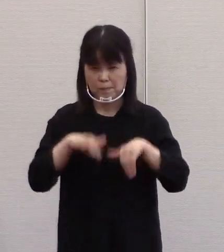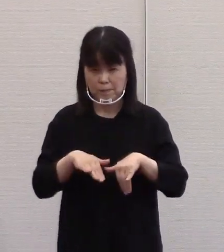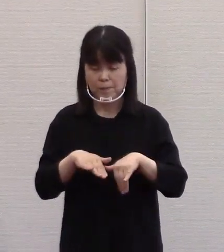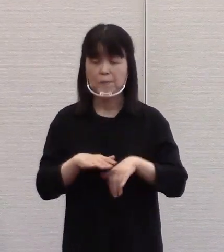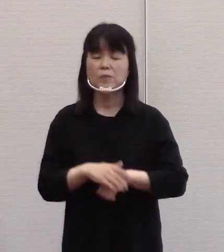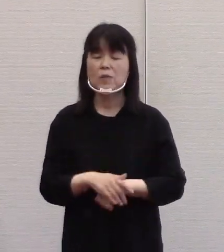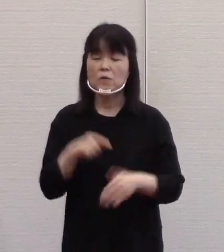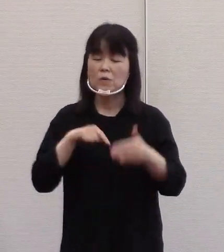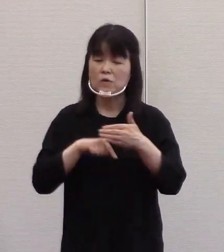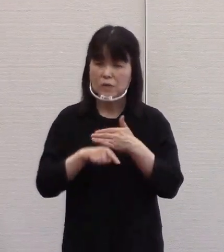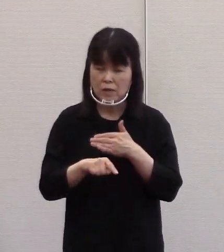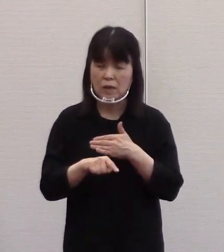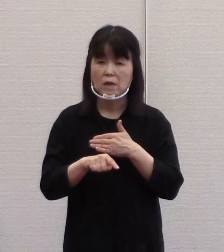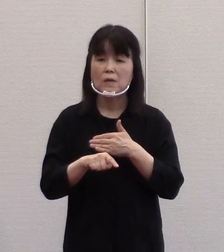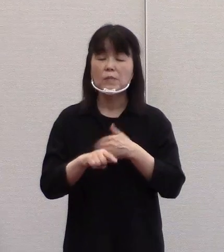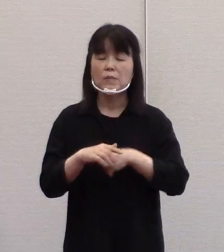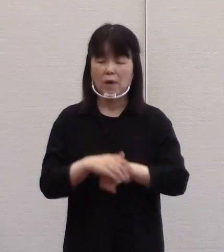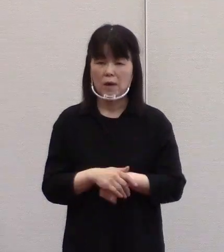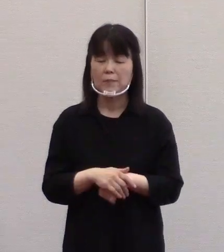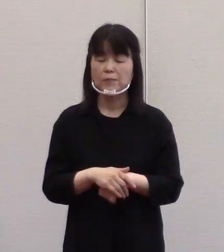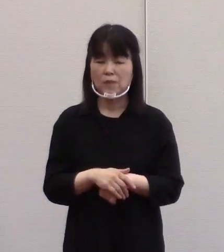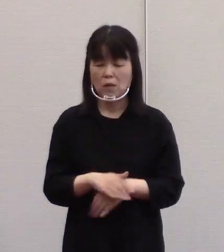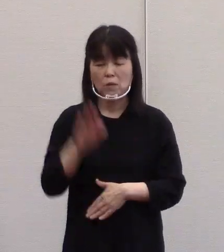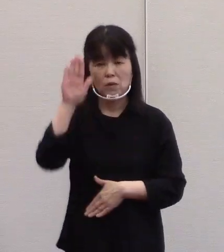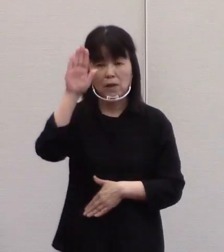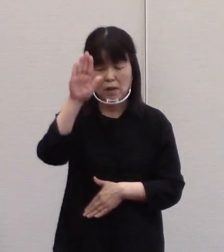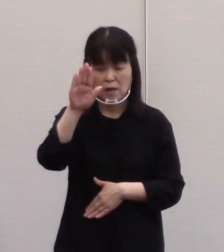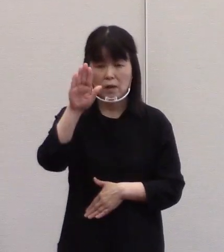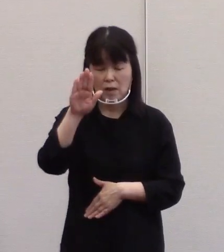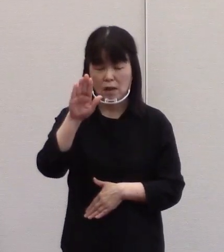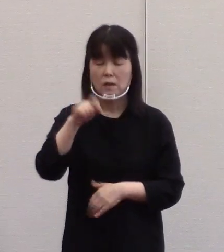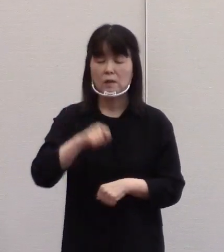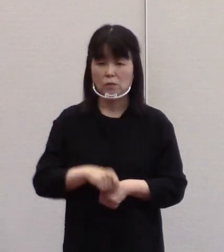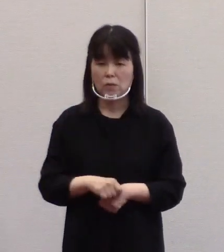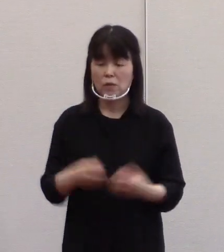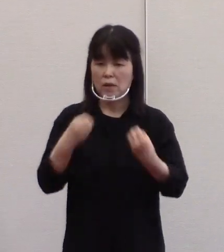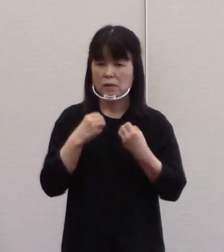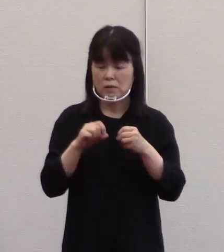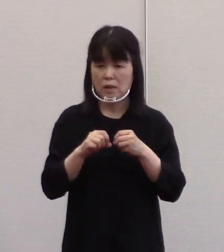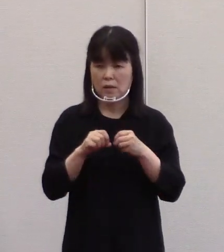でありますけれども、そのこれ以上の拡大をですね、防ぐ